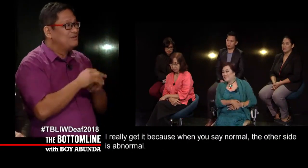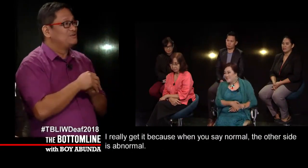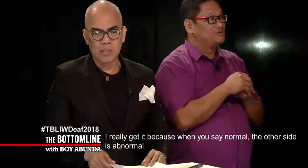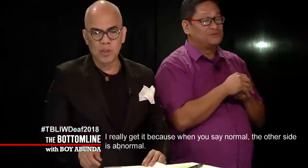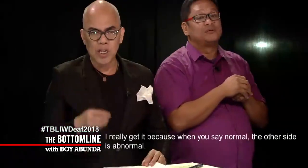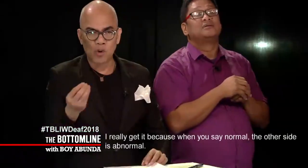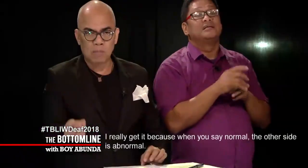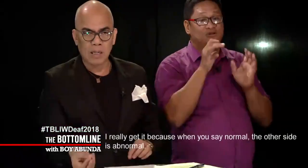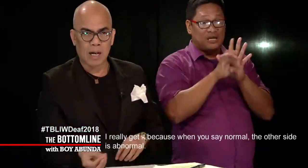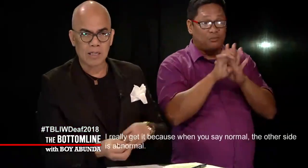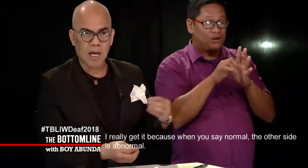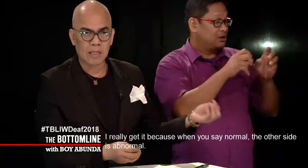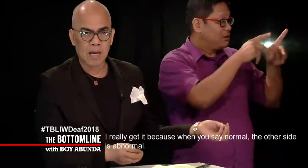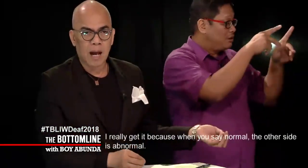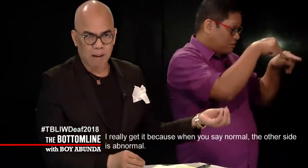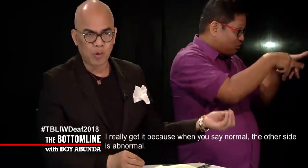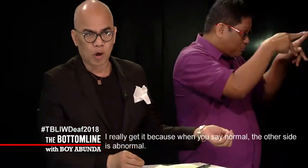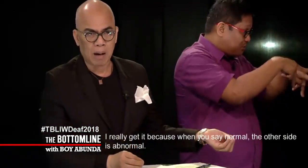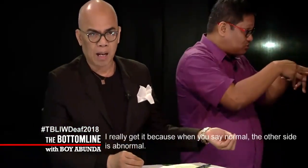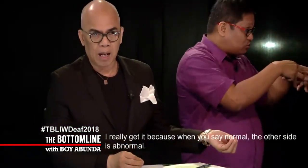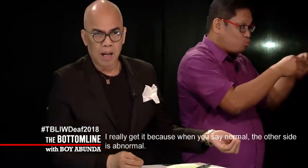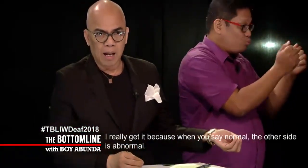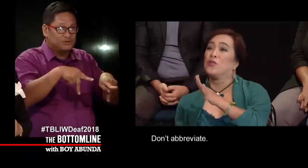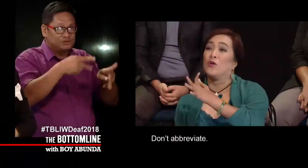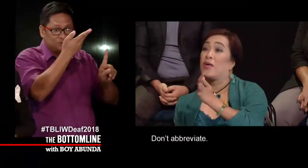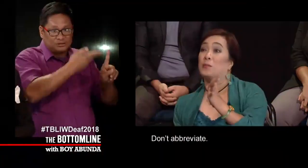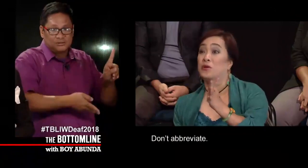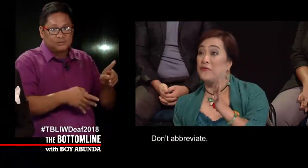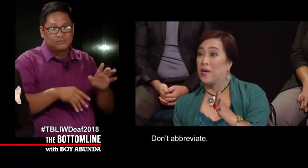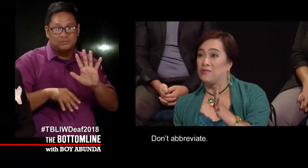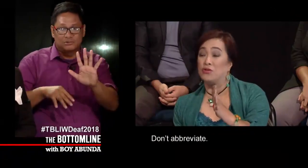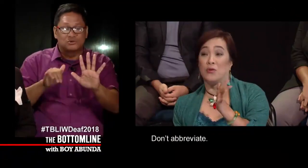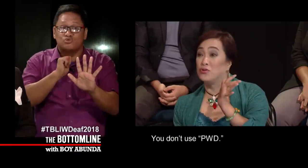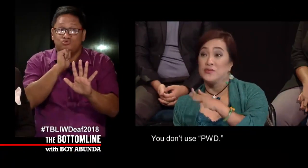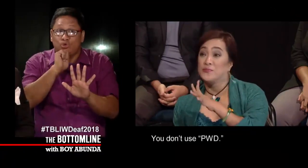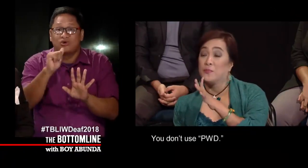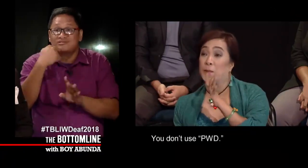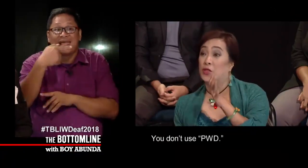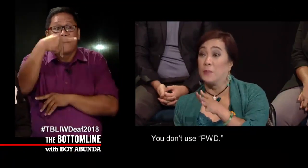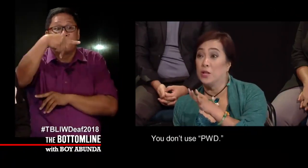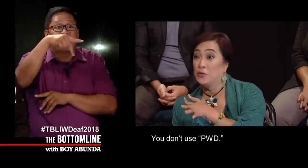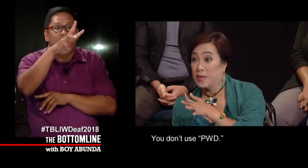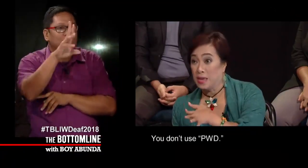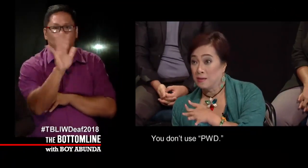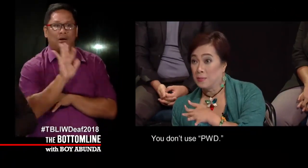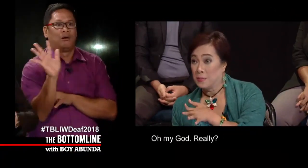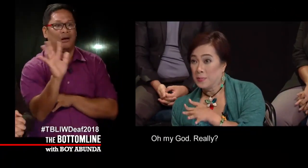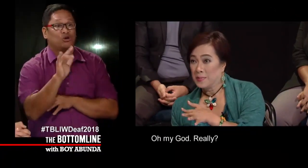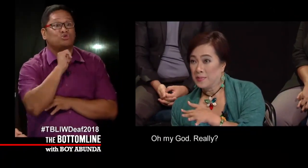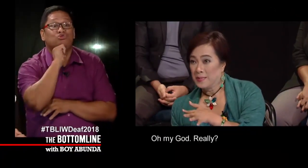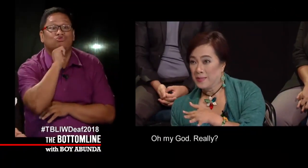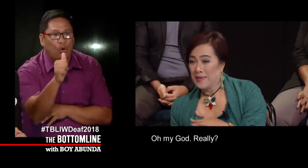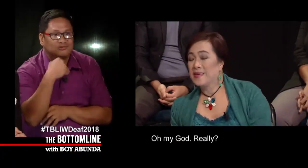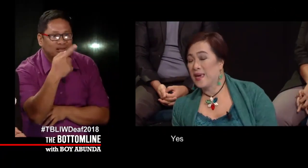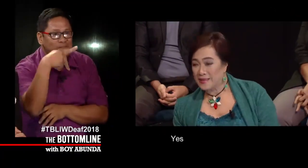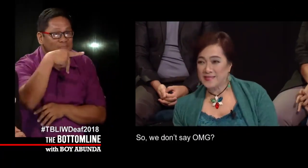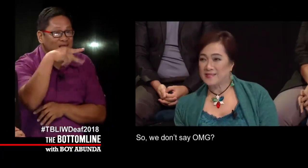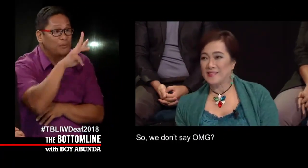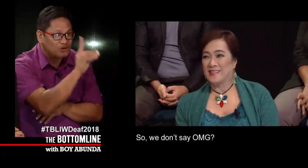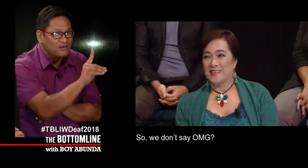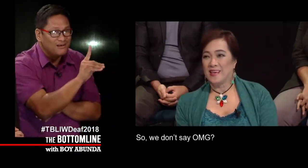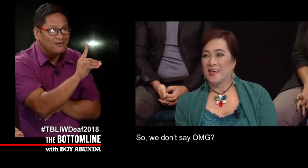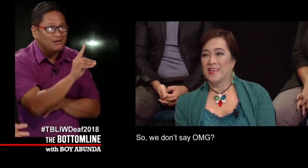get it. Because when you say normal, the other side is abnormal. Right. Don't abbreviate. You don't use PWD. Oh my God, talaga? Yes.